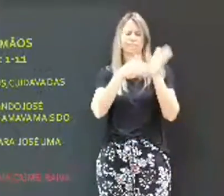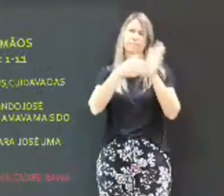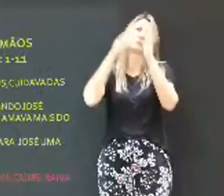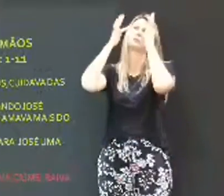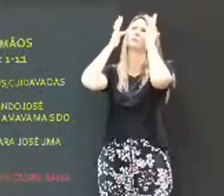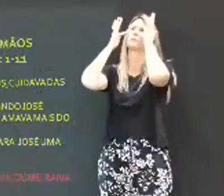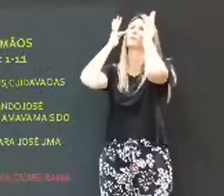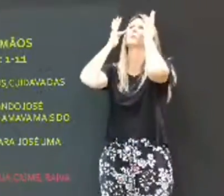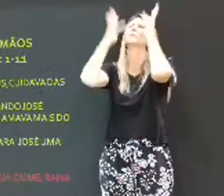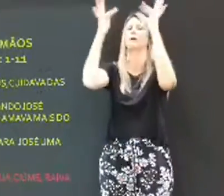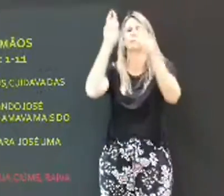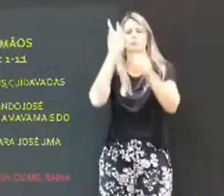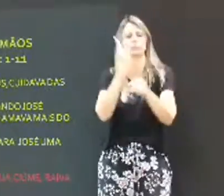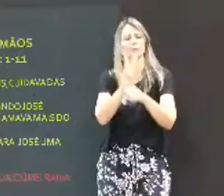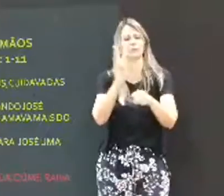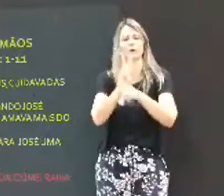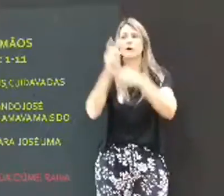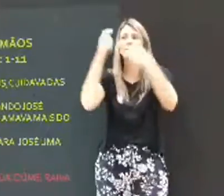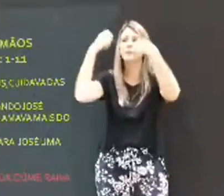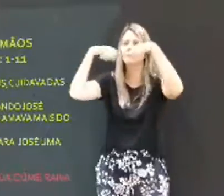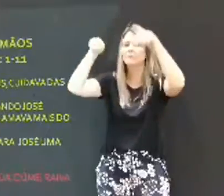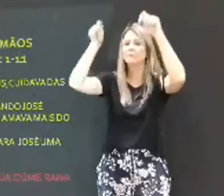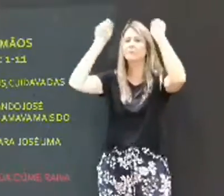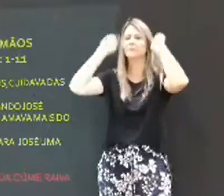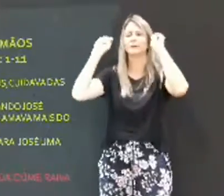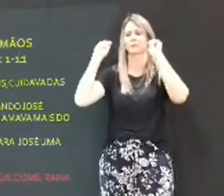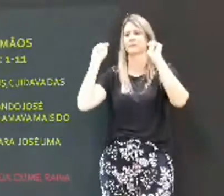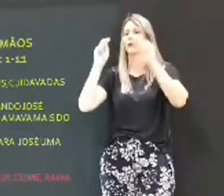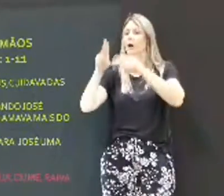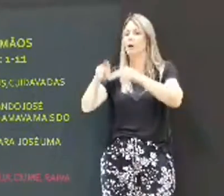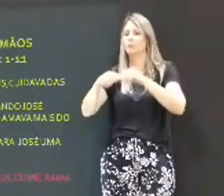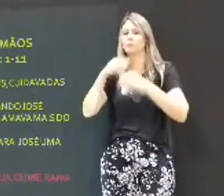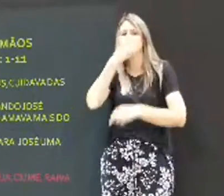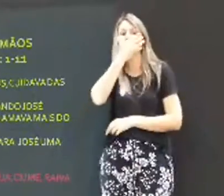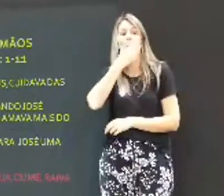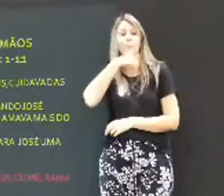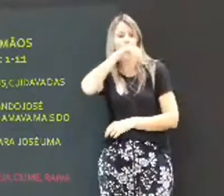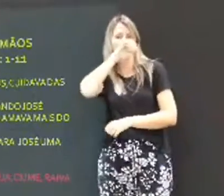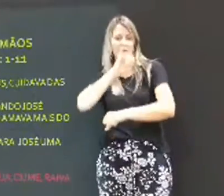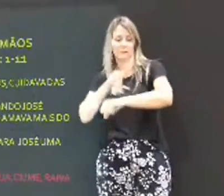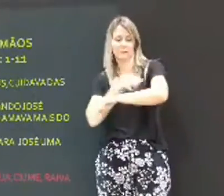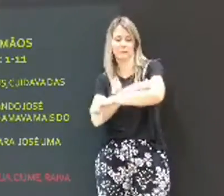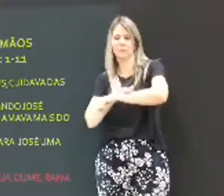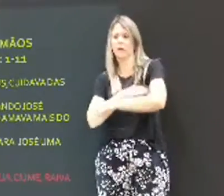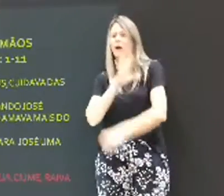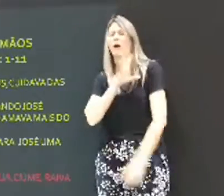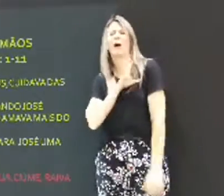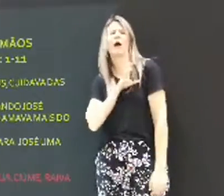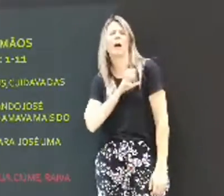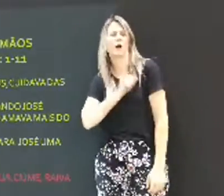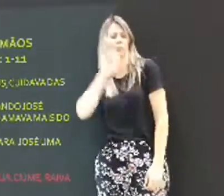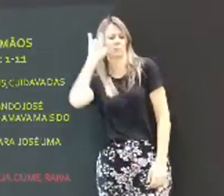Né? E ele sempre ficou fiel ao Senhor, ele cuidava das ovelhas do pai. Por causa disso, o pai Jacó tinha um